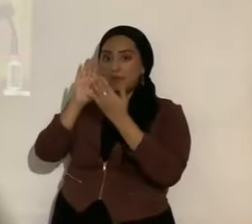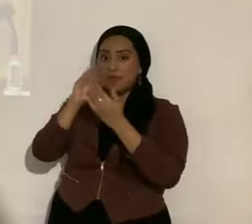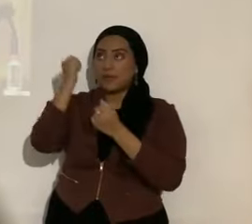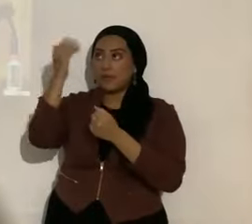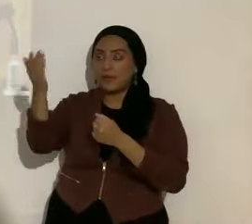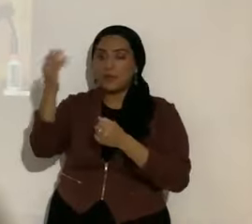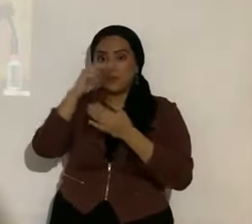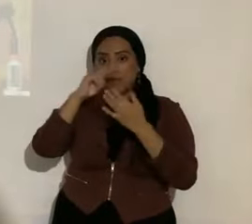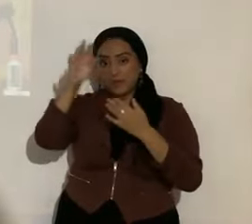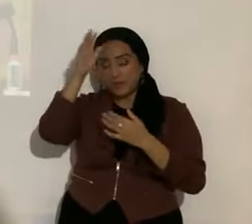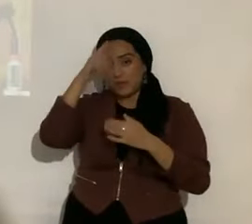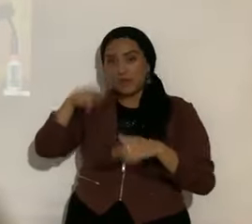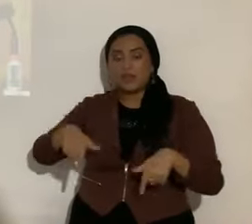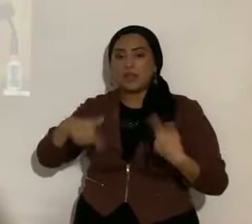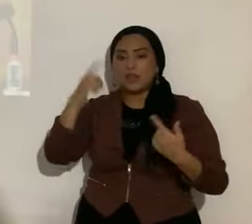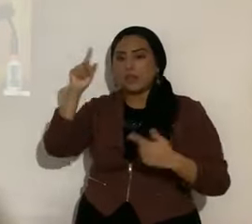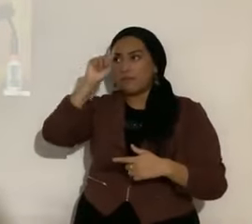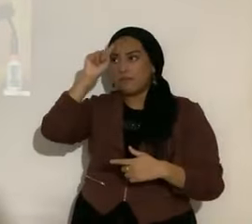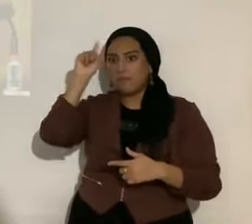muerte, sino de la eternidad.